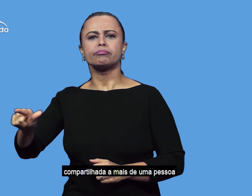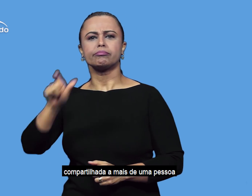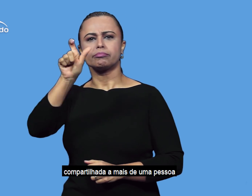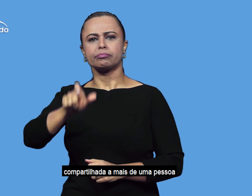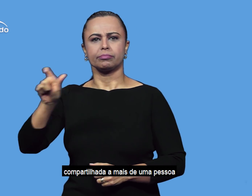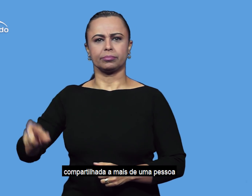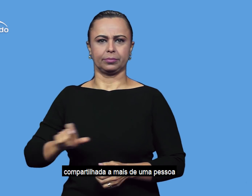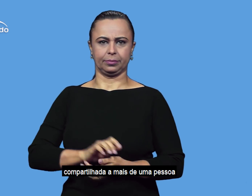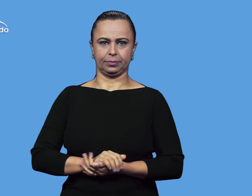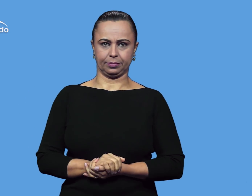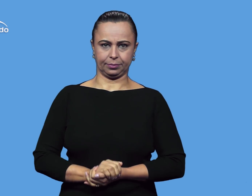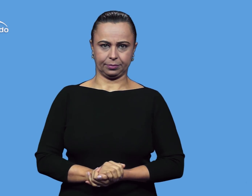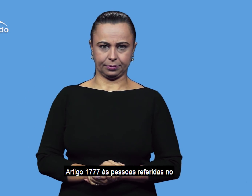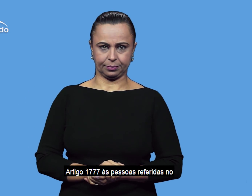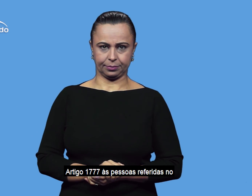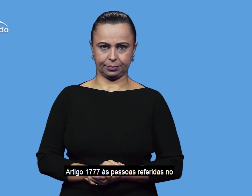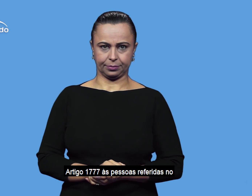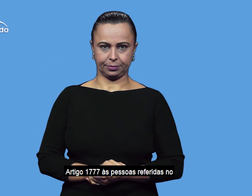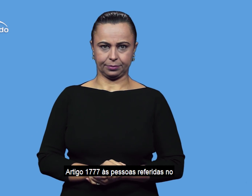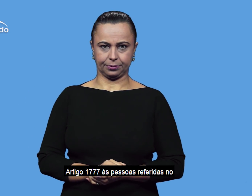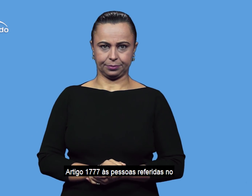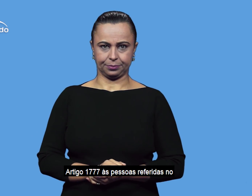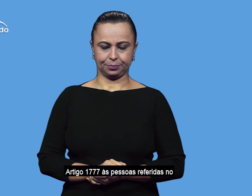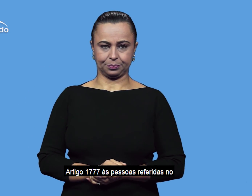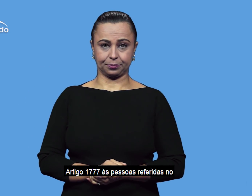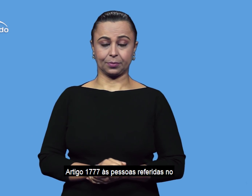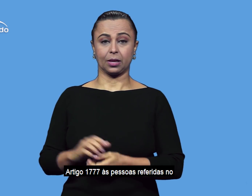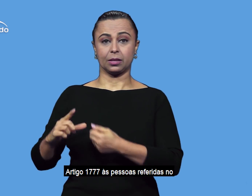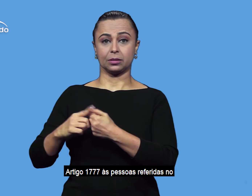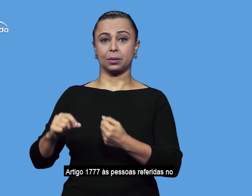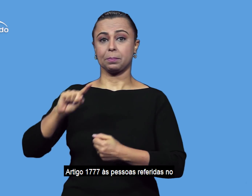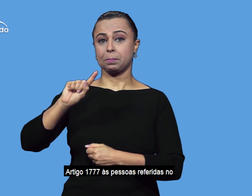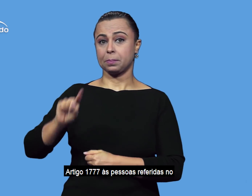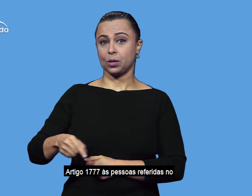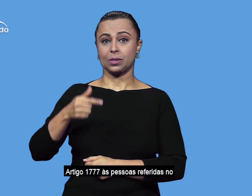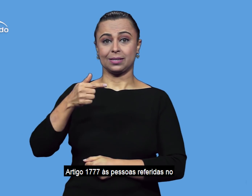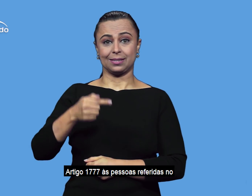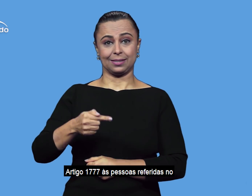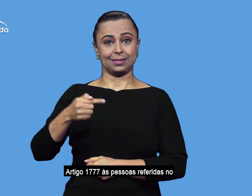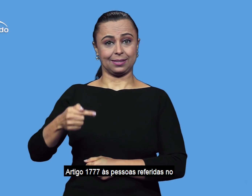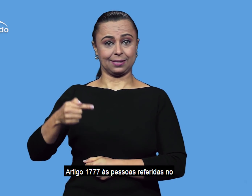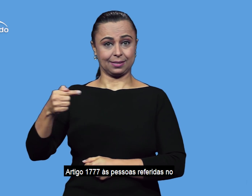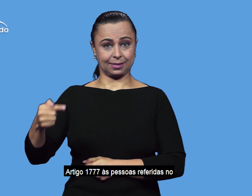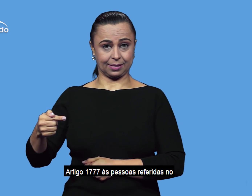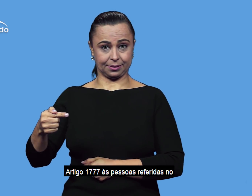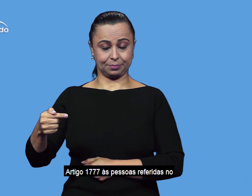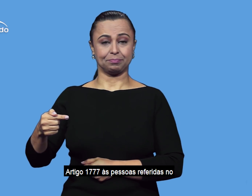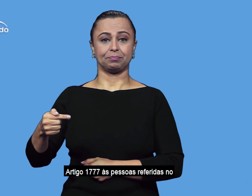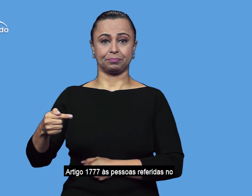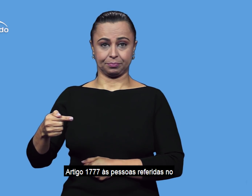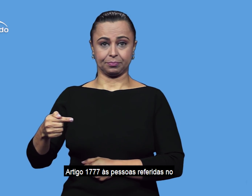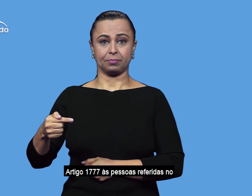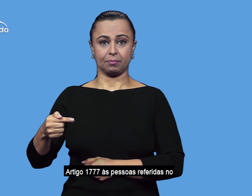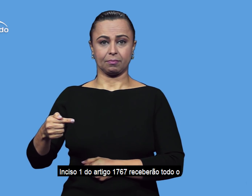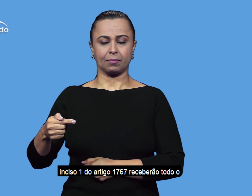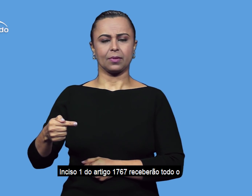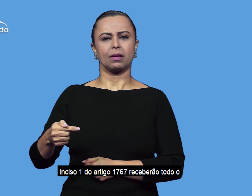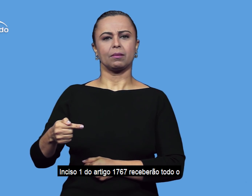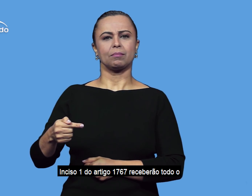pessoa artigo 1777 às pessoas referidas no inciso 1 do